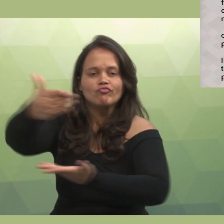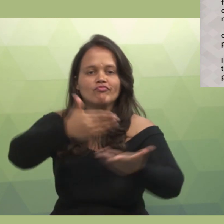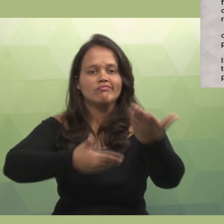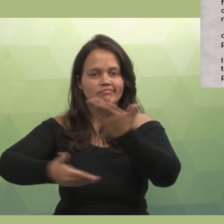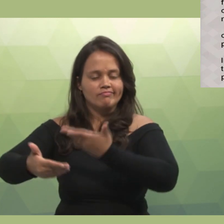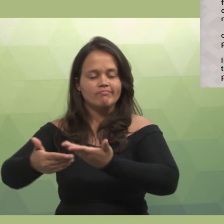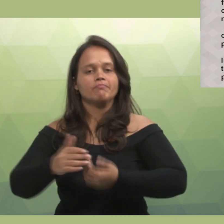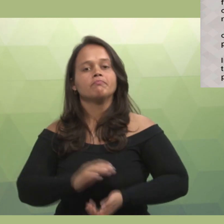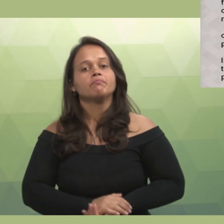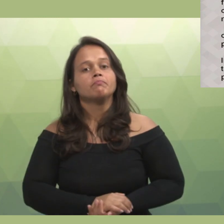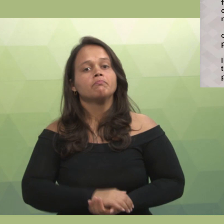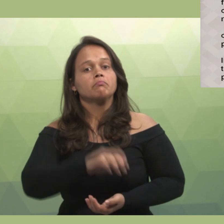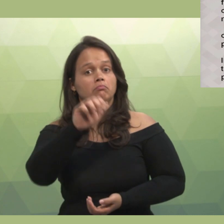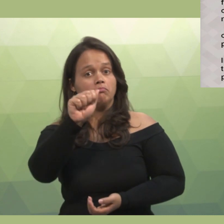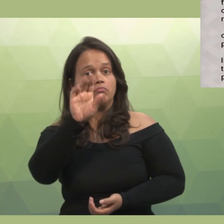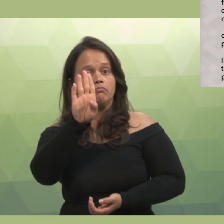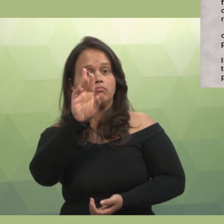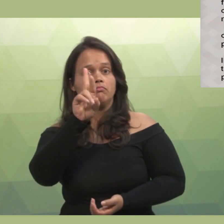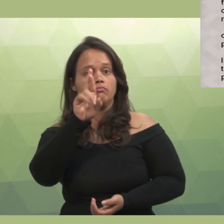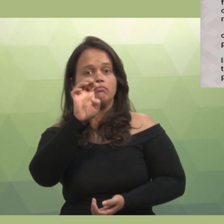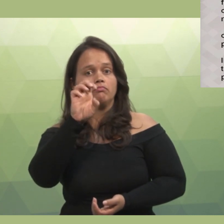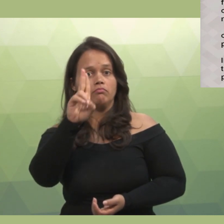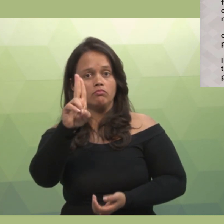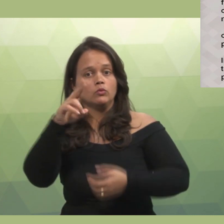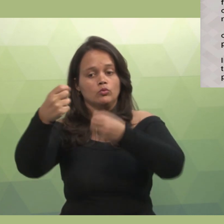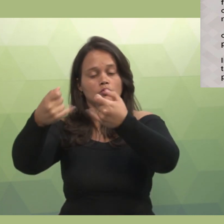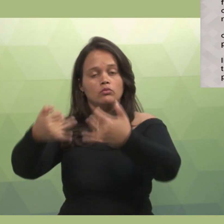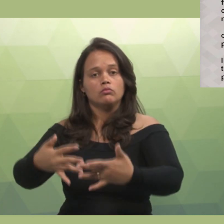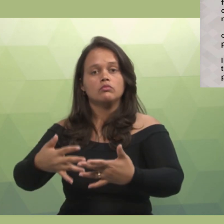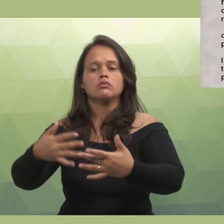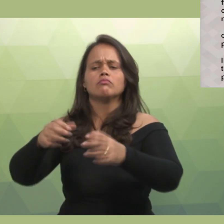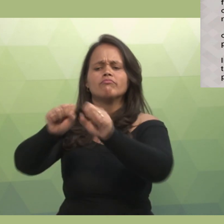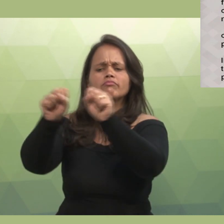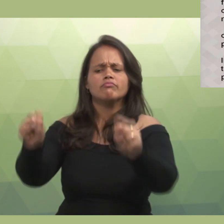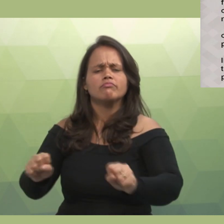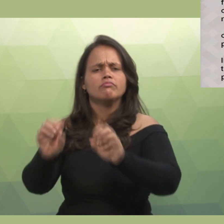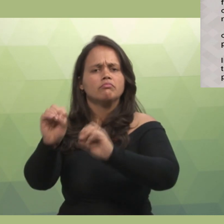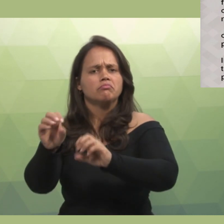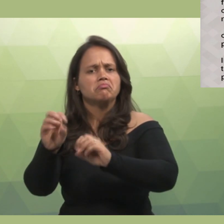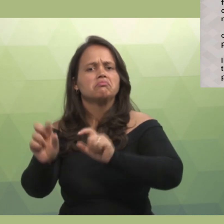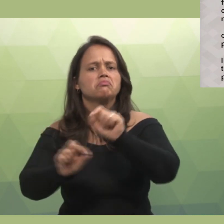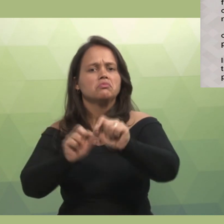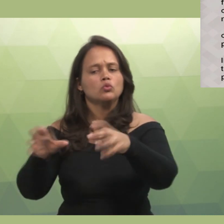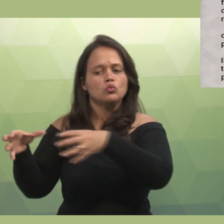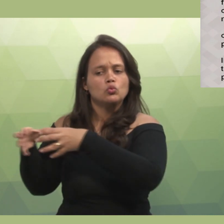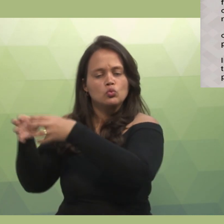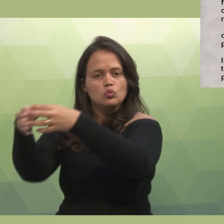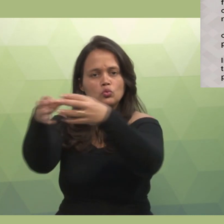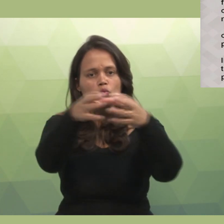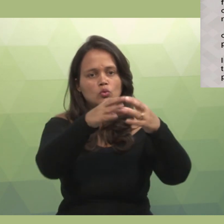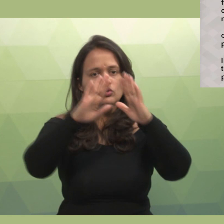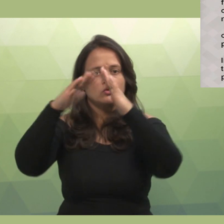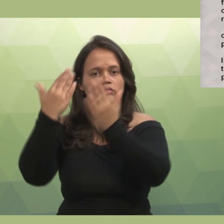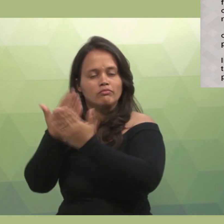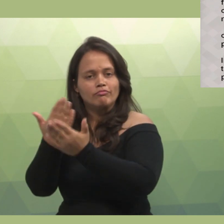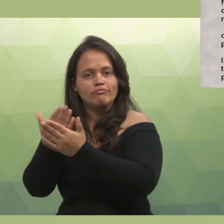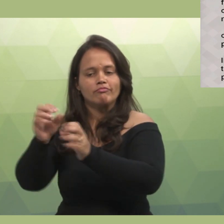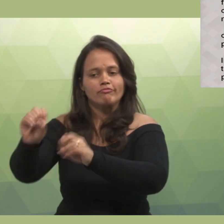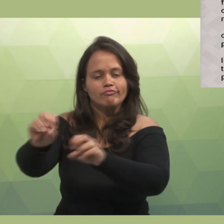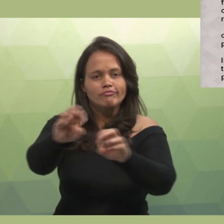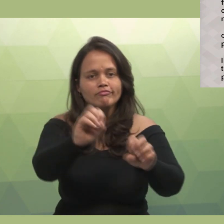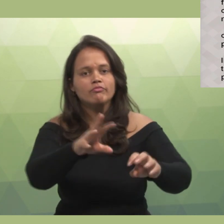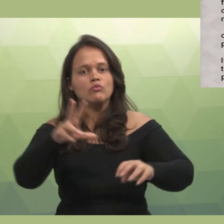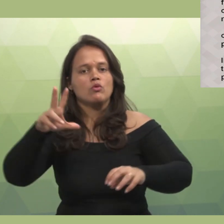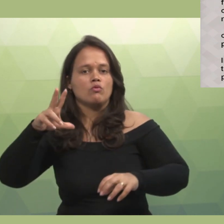Para Abreu, sistema de ensino é um conjunto de instituições de ensino públicas ou privadas, de